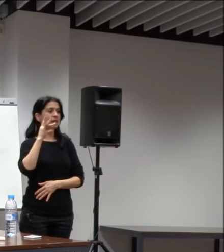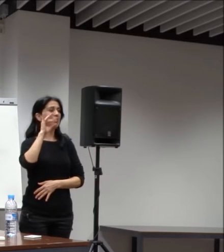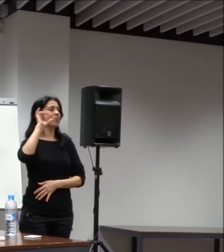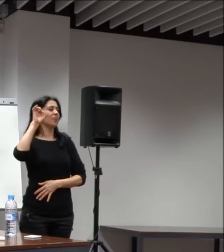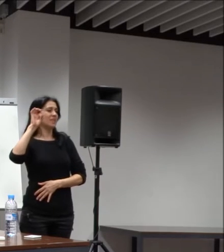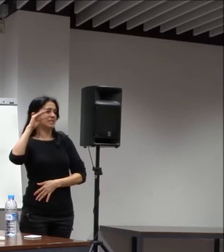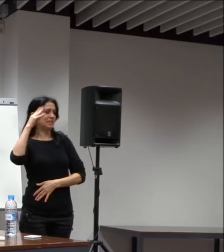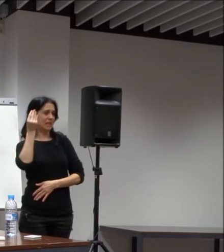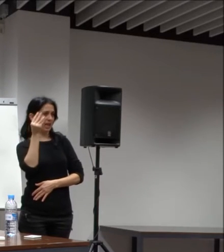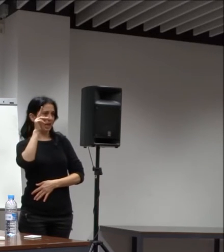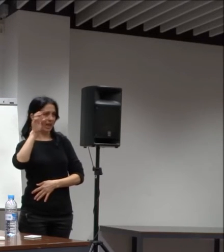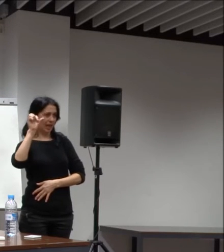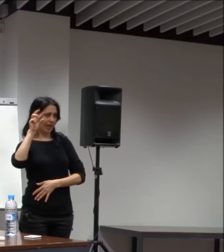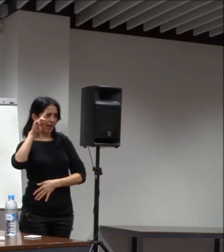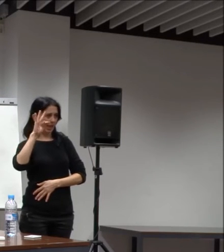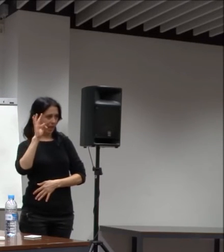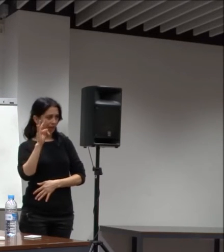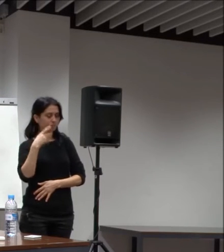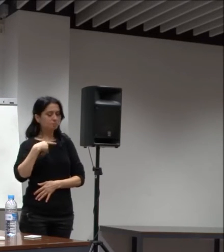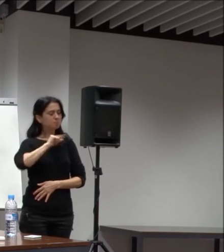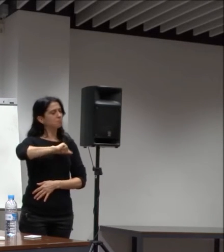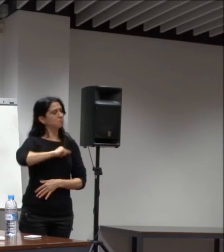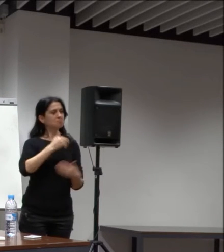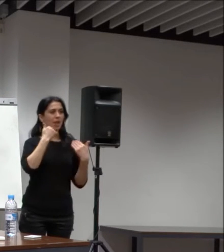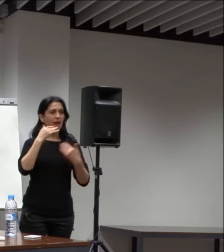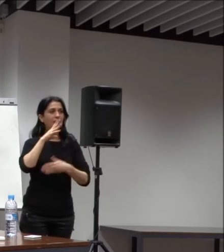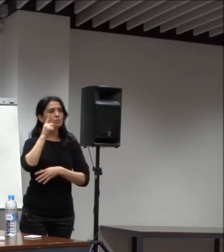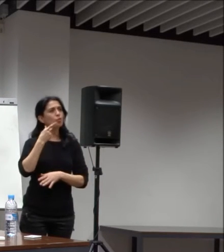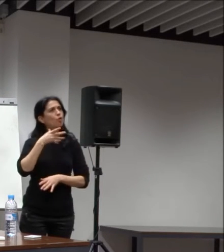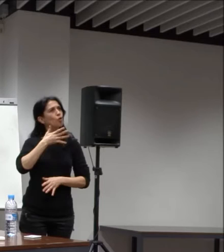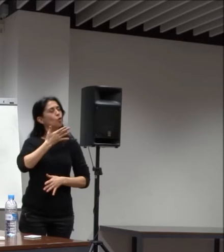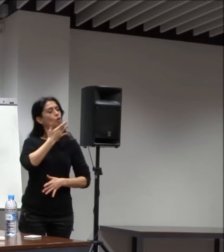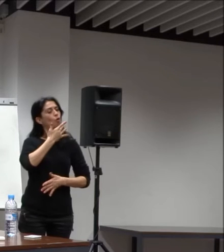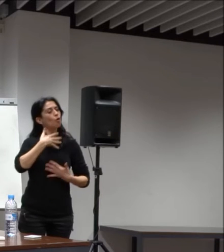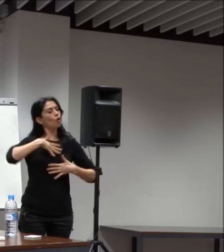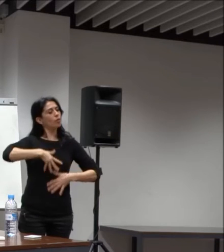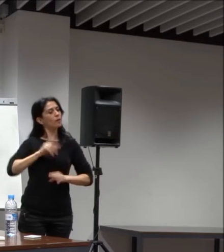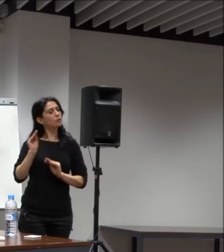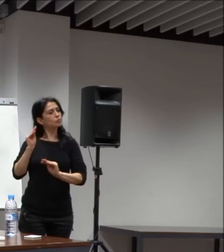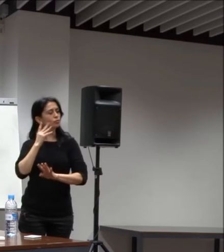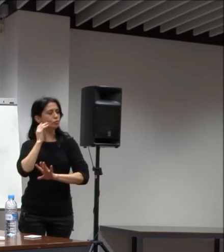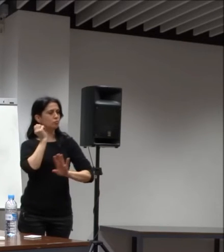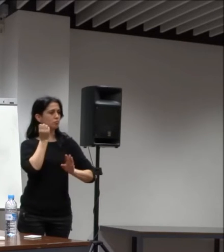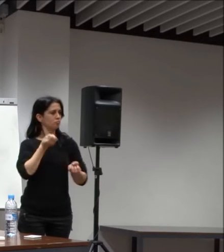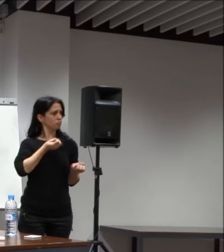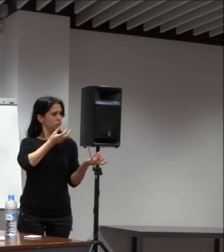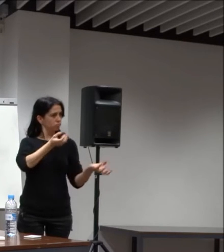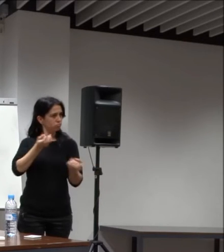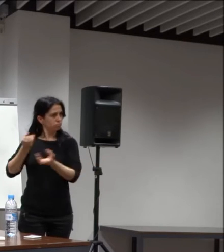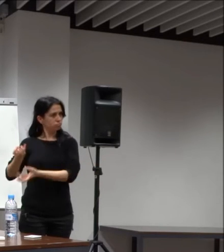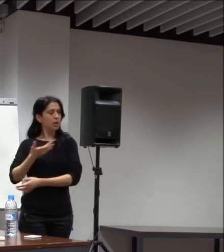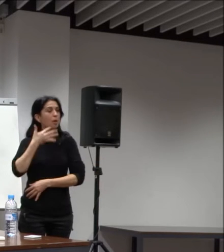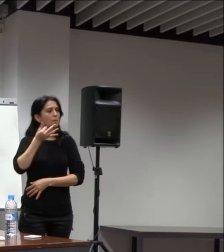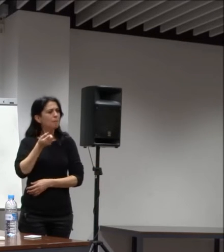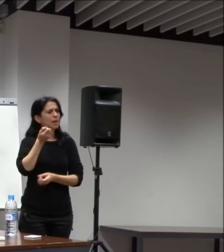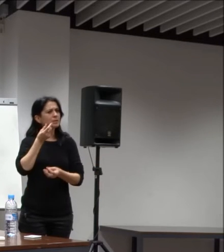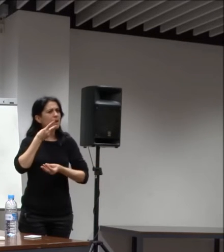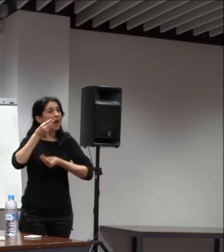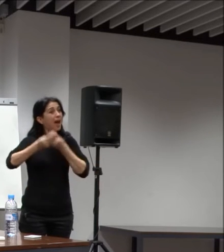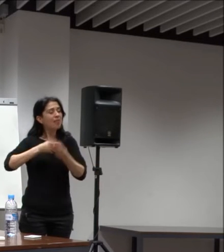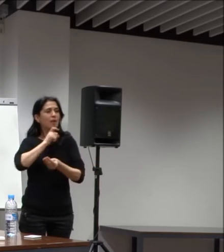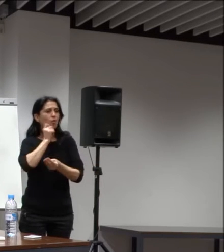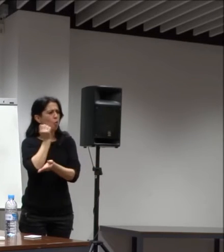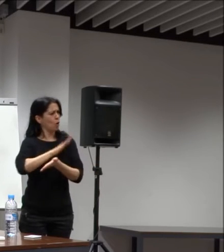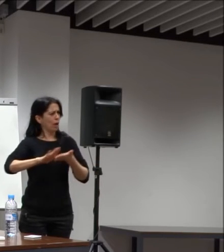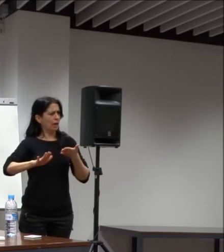aquí a transmitirnos sus conocimientos en la materia. Además lo hacen a título gratuito, lo que no es ninguna